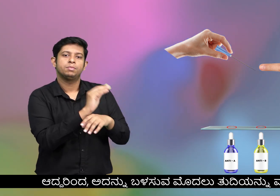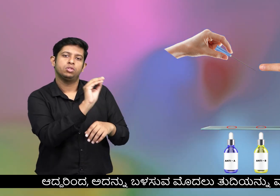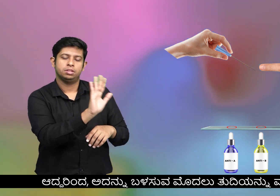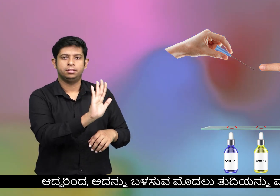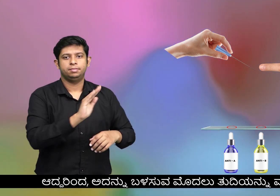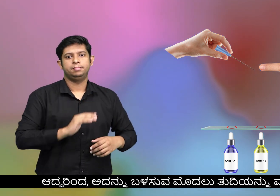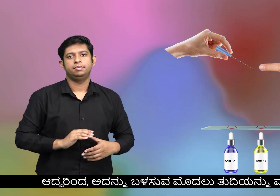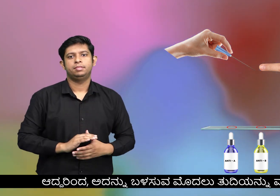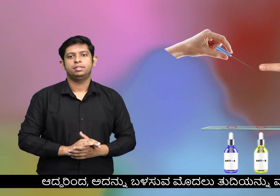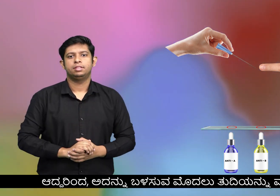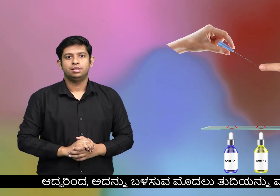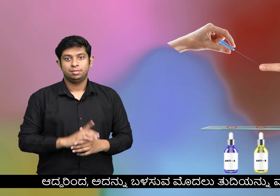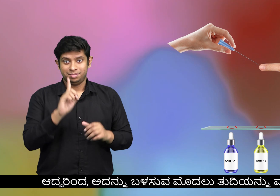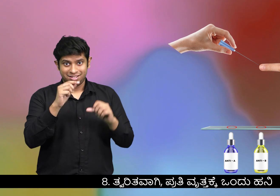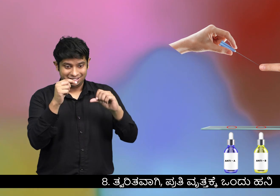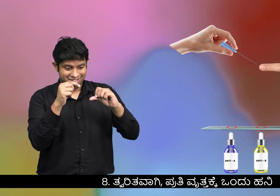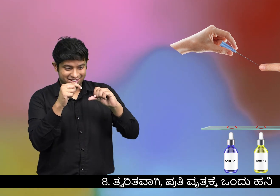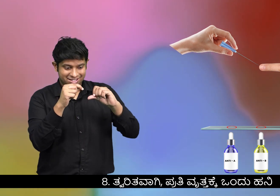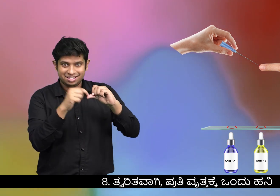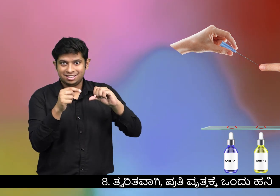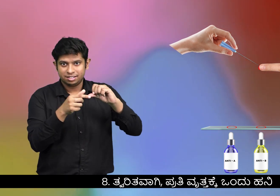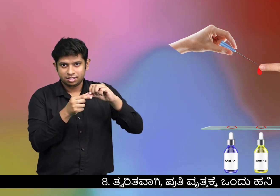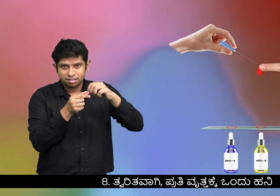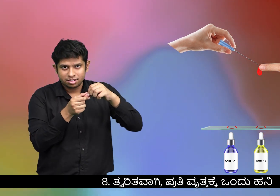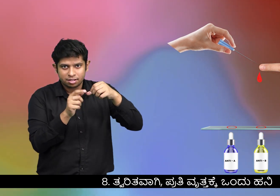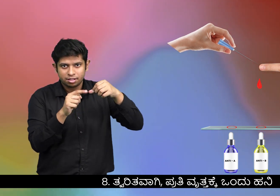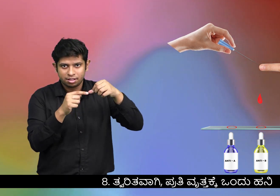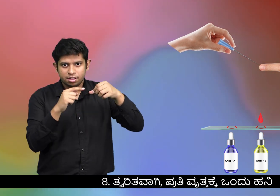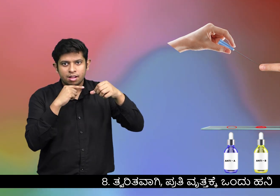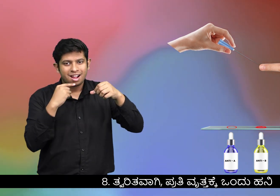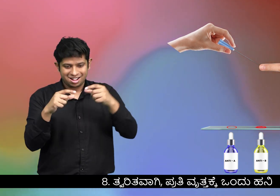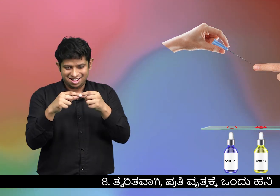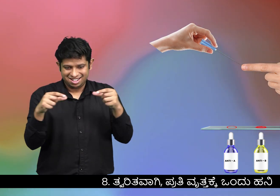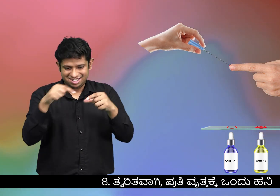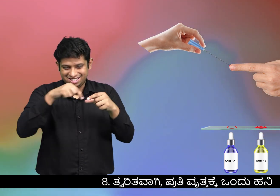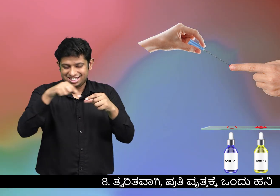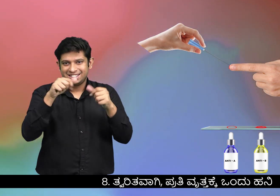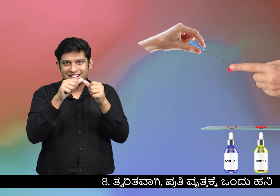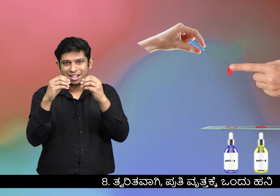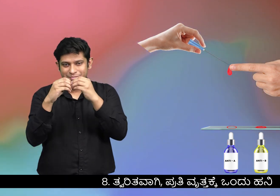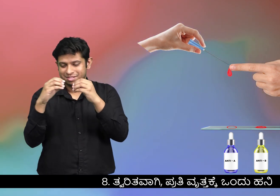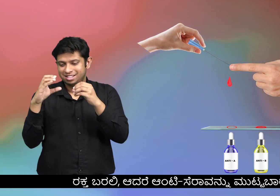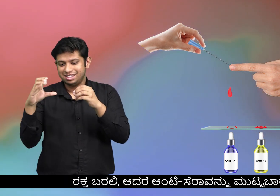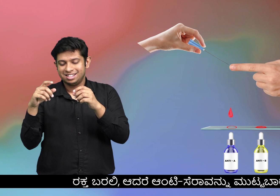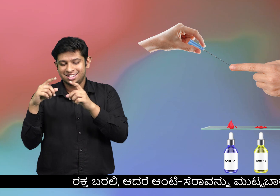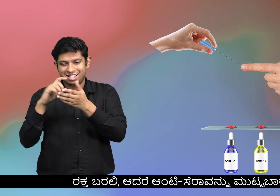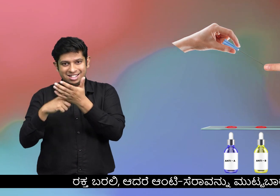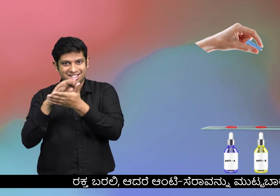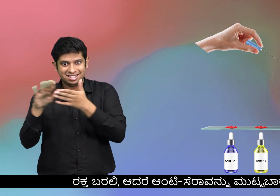ಮೊದಲು ತುದಿಯನ್ನು ಮುಟ್ಟಬೇಡಿ. 8. ತ್ವರಿತವಾಗಿ ಪ್ರತಿ ವೃತ್ತಕ್ಕೆ 1 ಹನಿ ರಕ್ತ ಬರಲಿ,